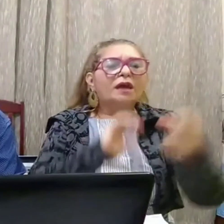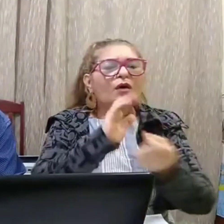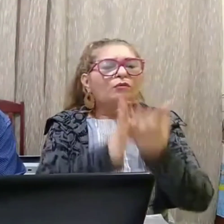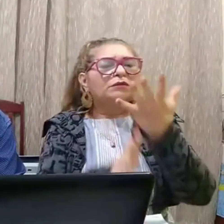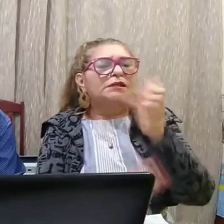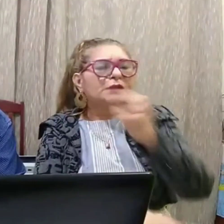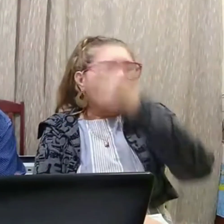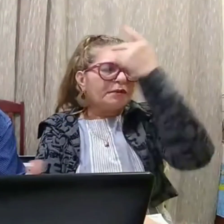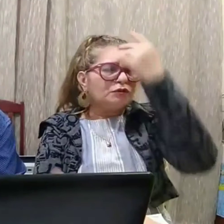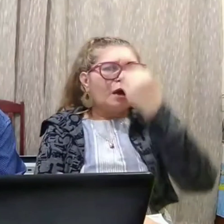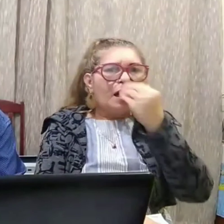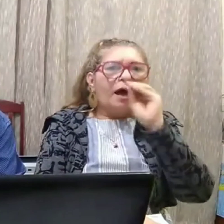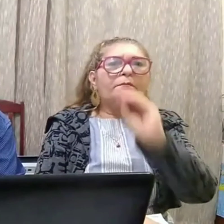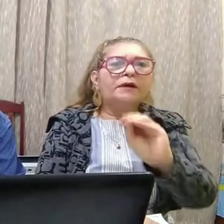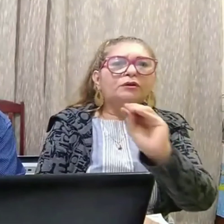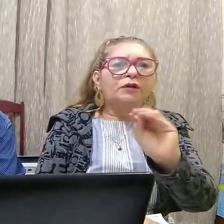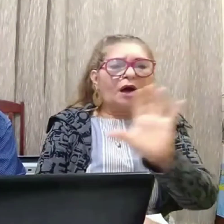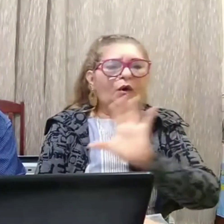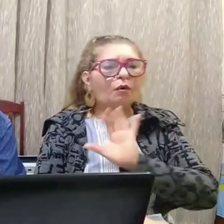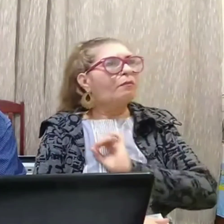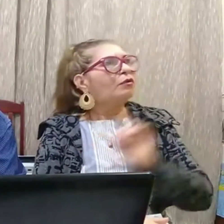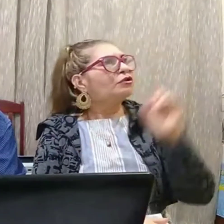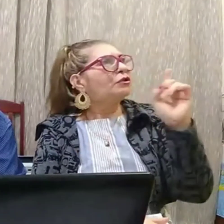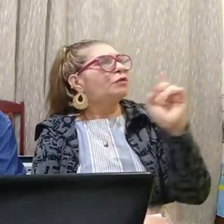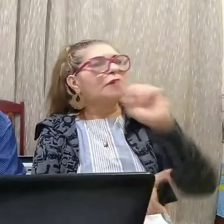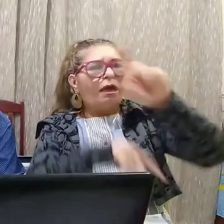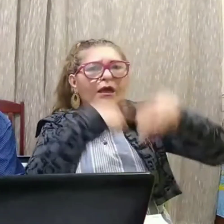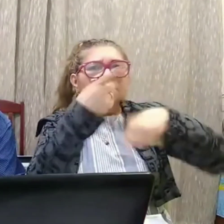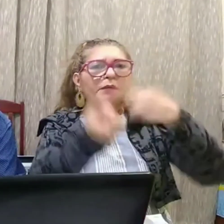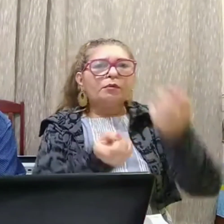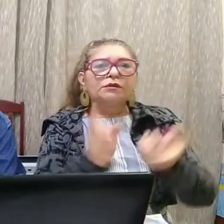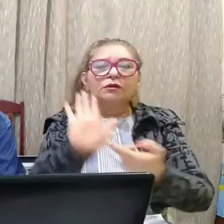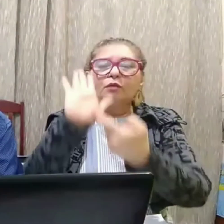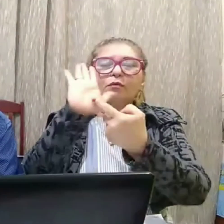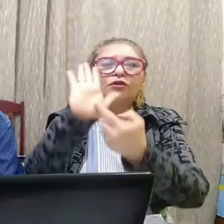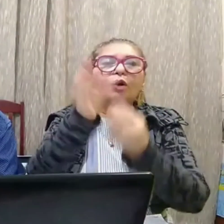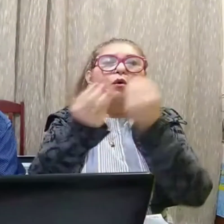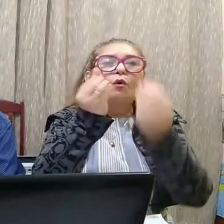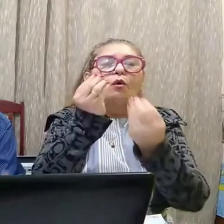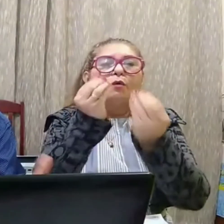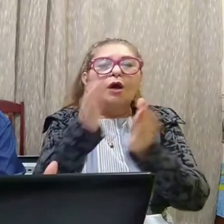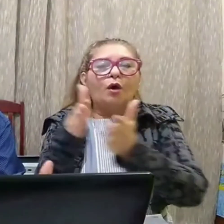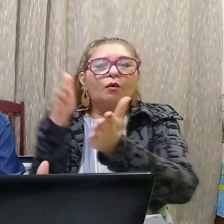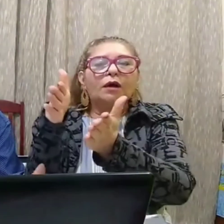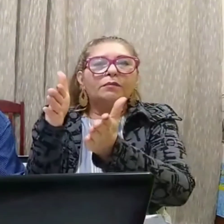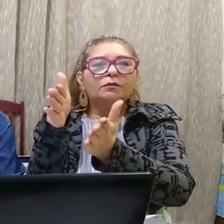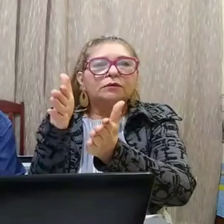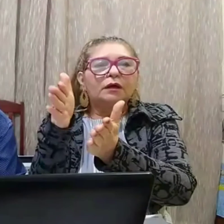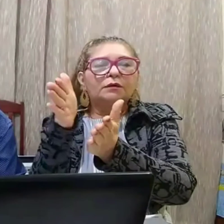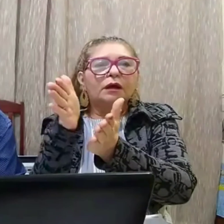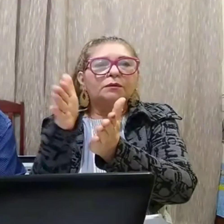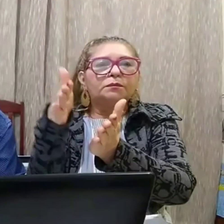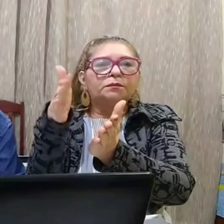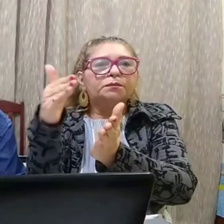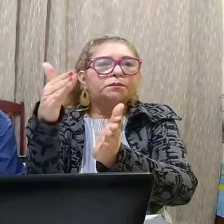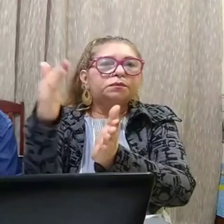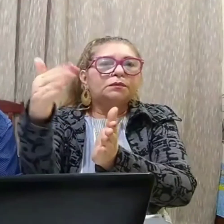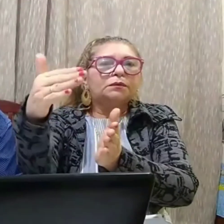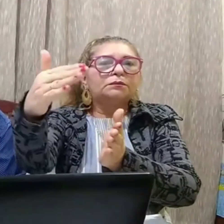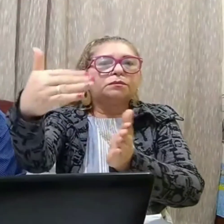abandono. E por último eu quero mostrar o caminho de volta ao primeiro amor. Eu espero que Deus use a